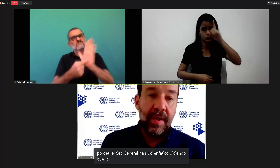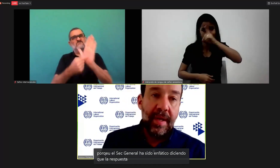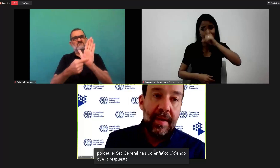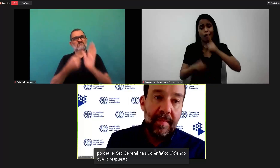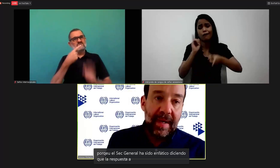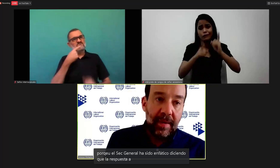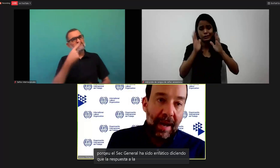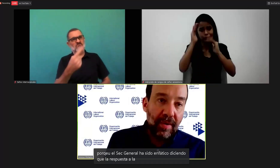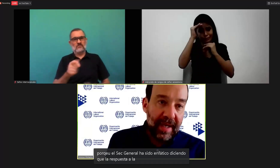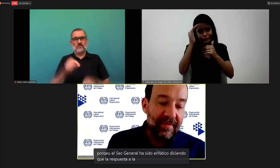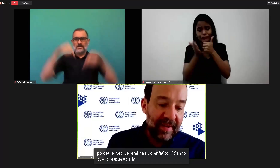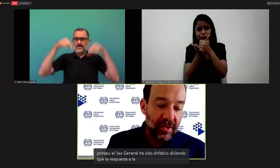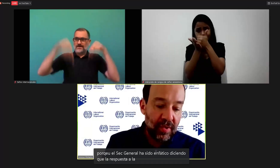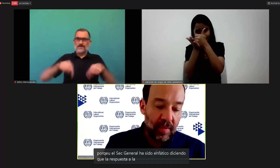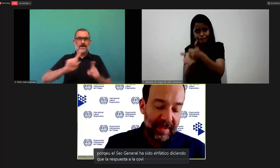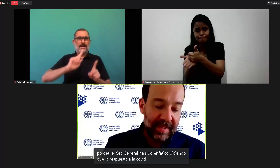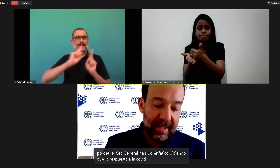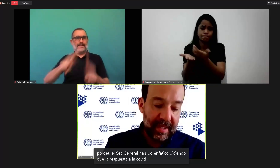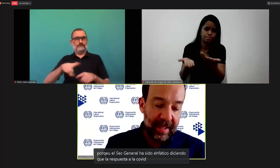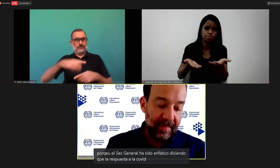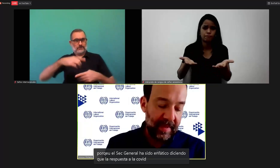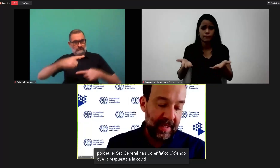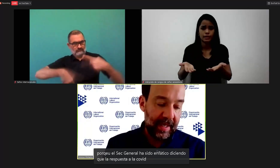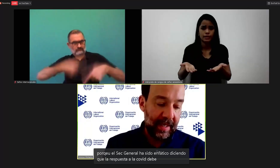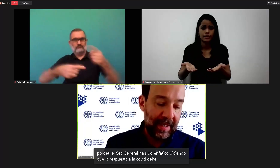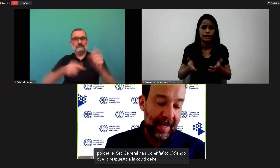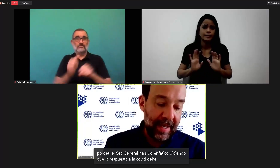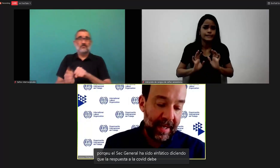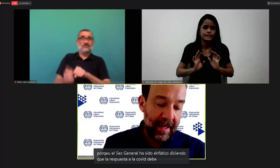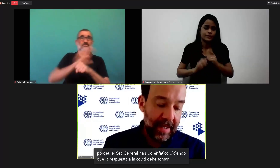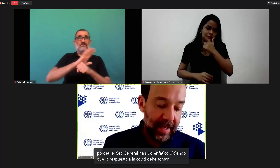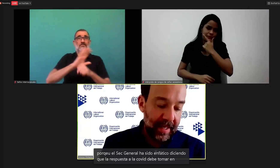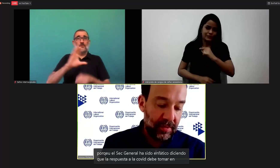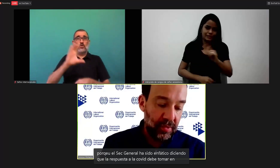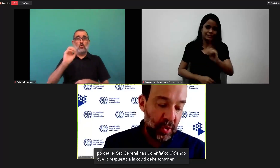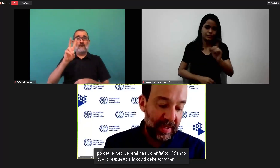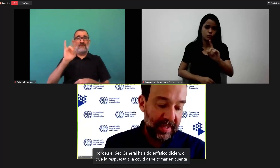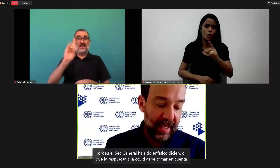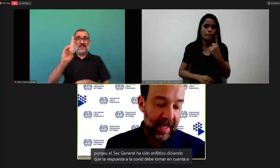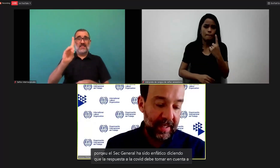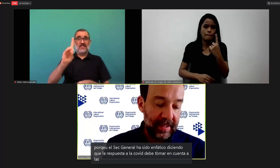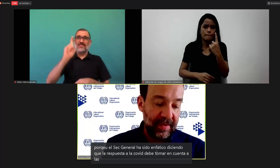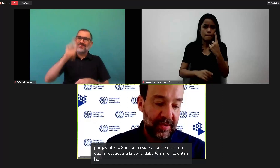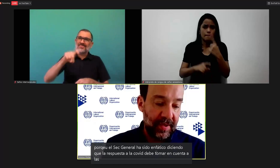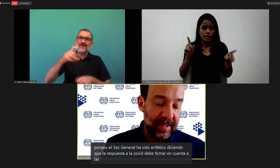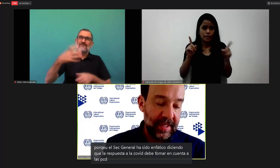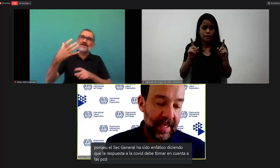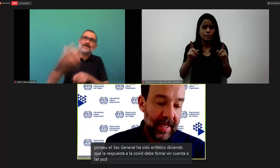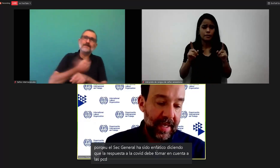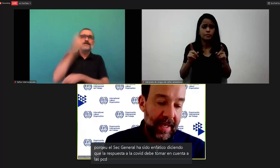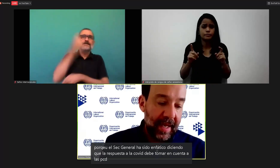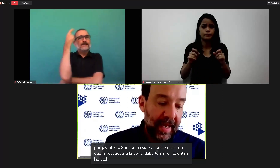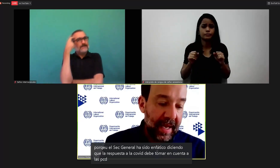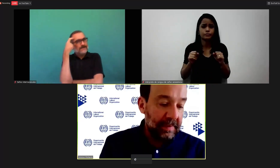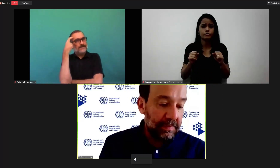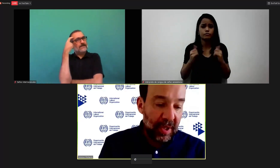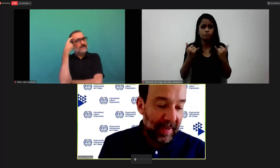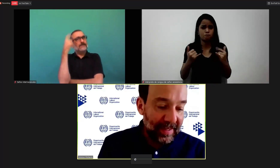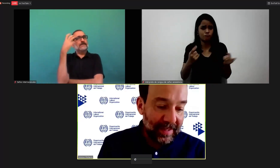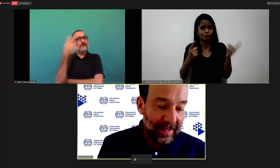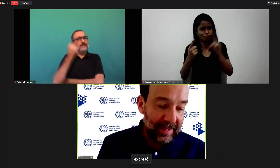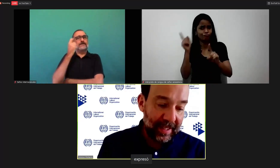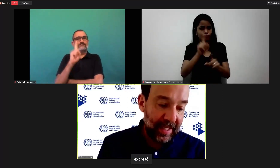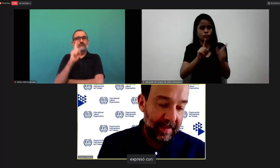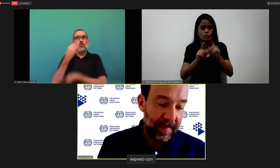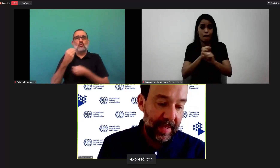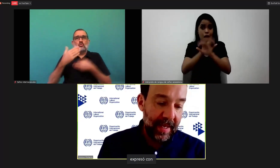Eso ha sido algo que él enfatizó con bastante claridad en sus últimas intervenciones. Bueno,